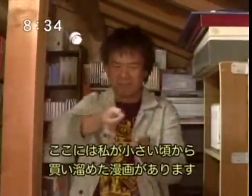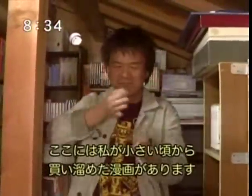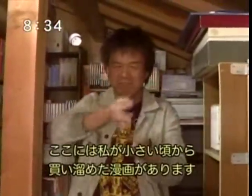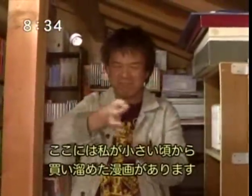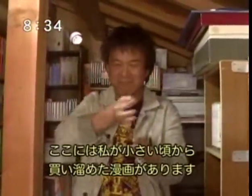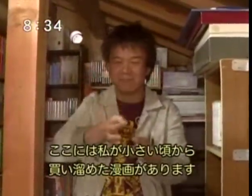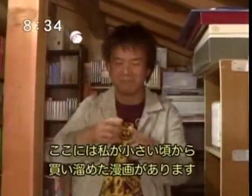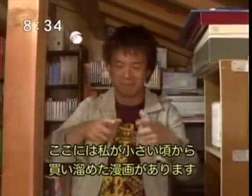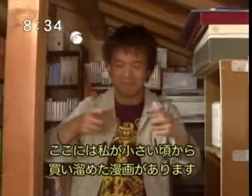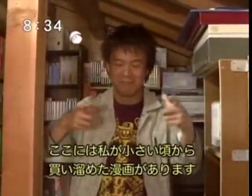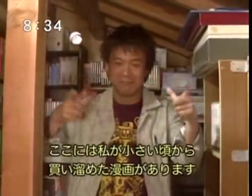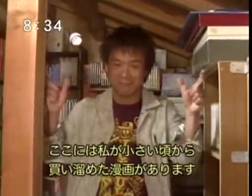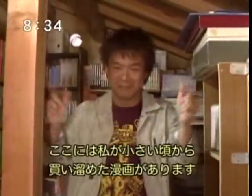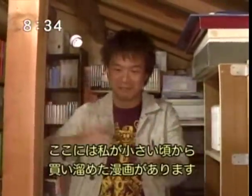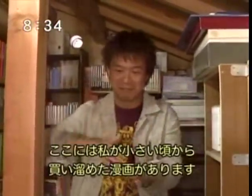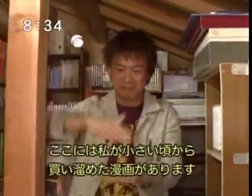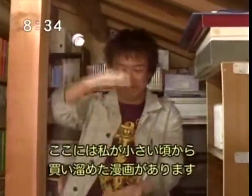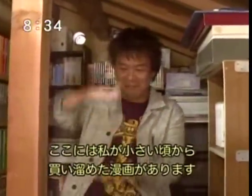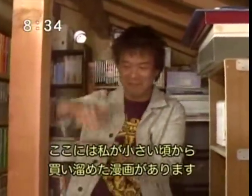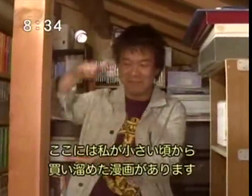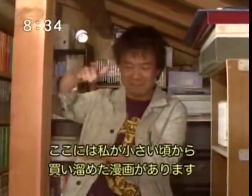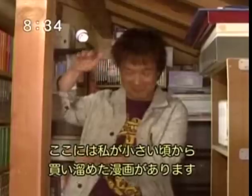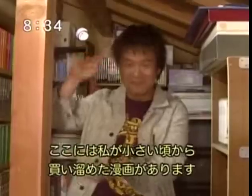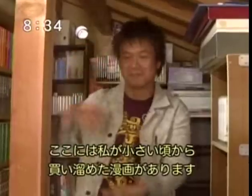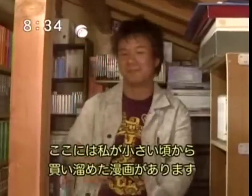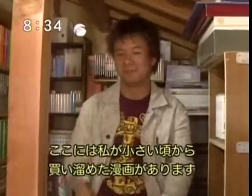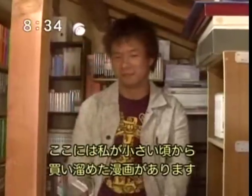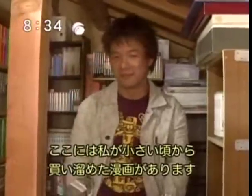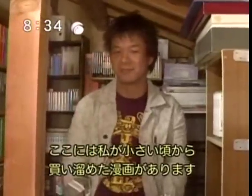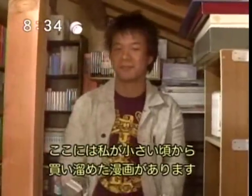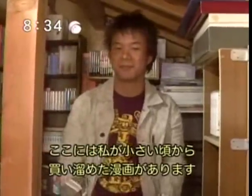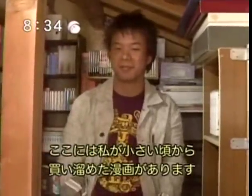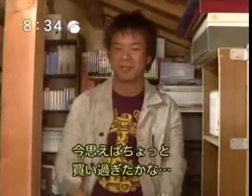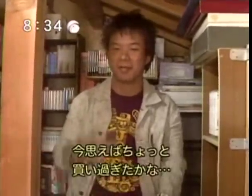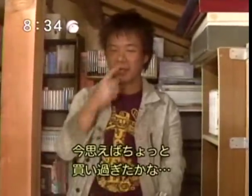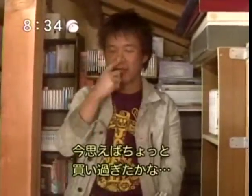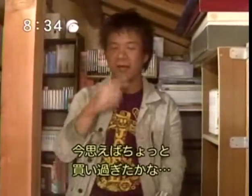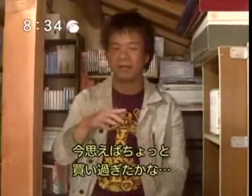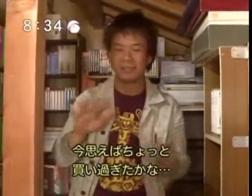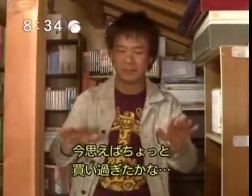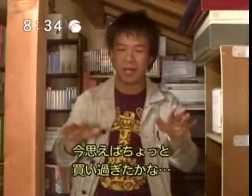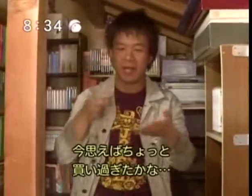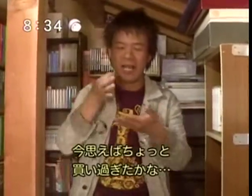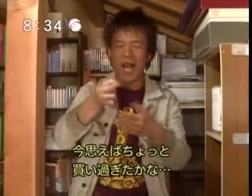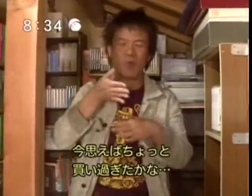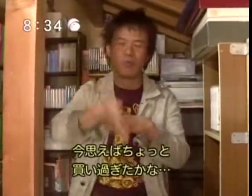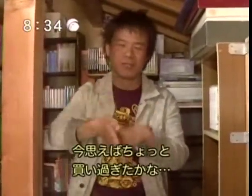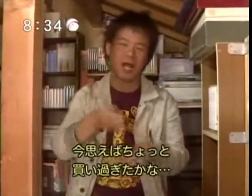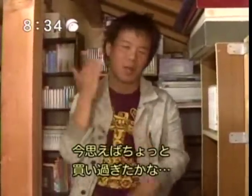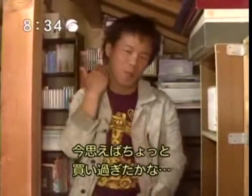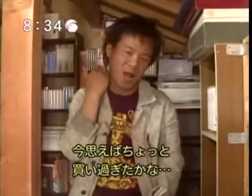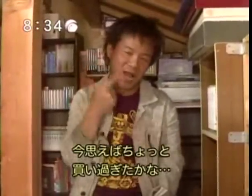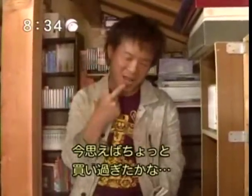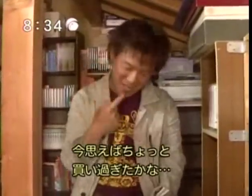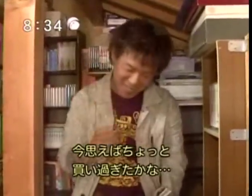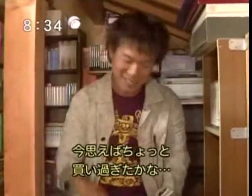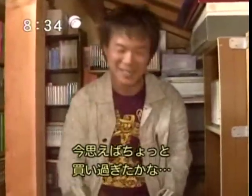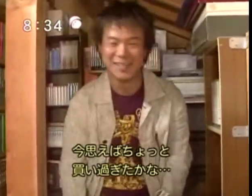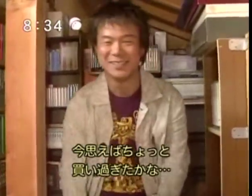ここには私が小さい頃から買いためた漫画があります。今思えばちょっと買いすぎたかな。